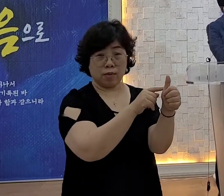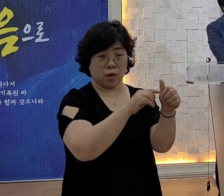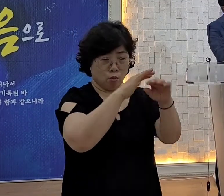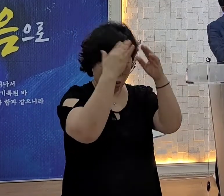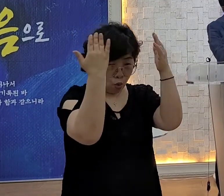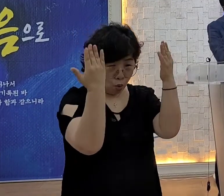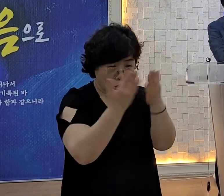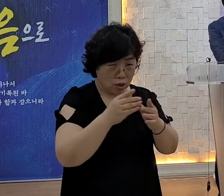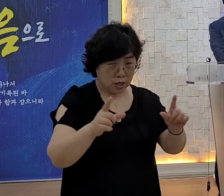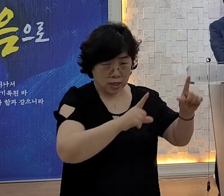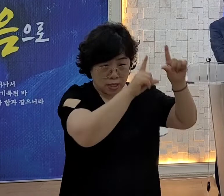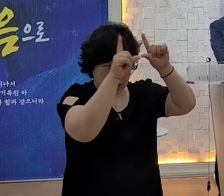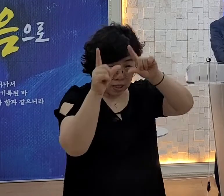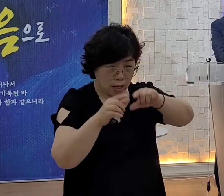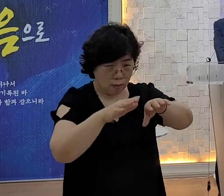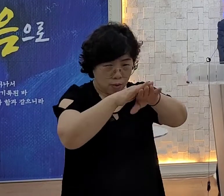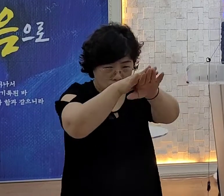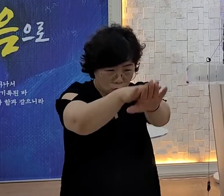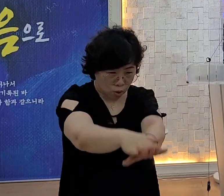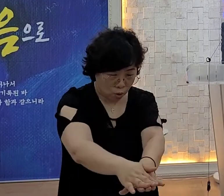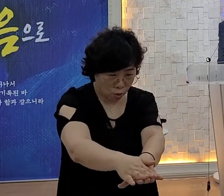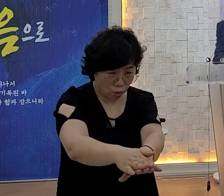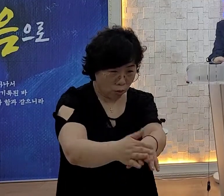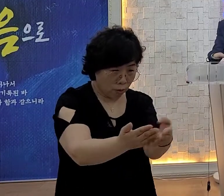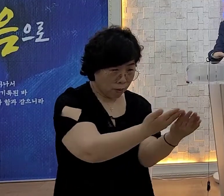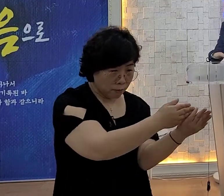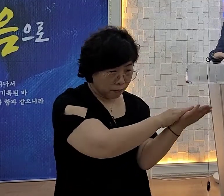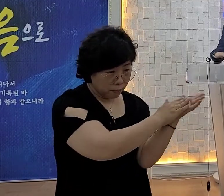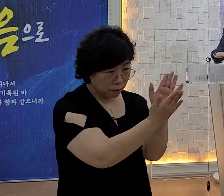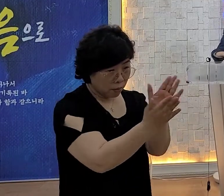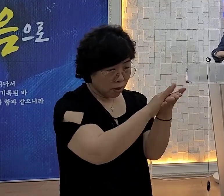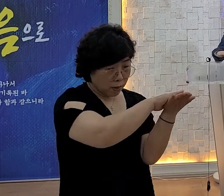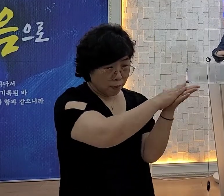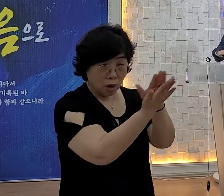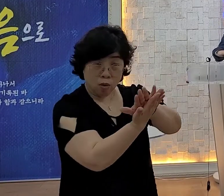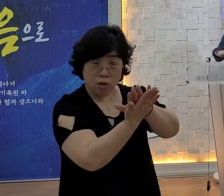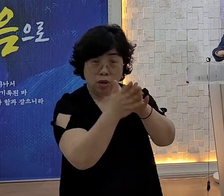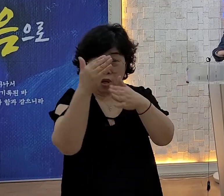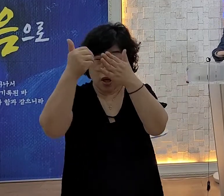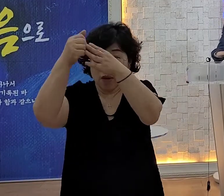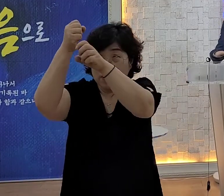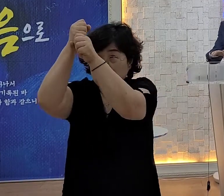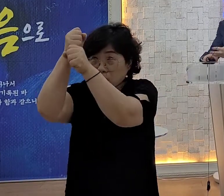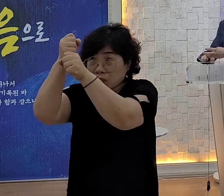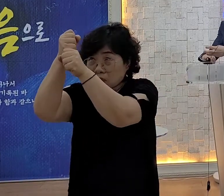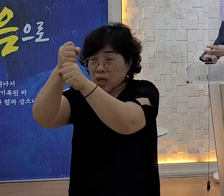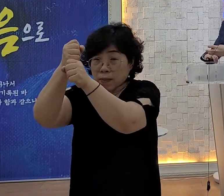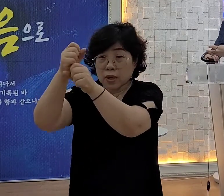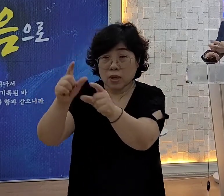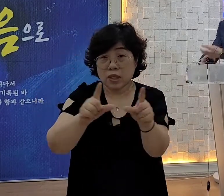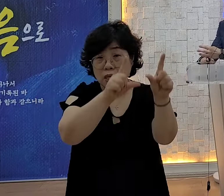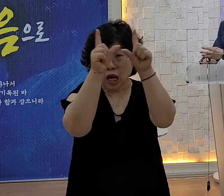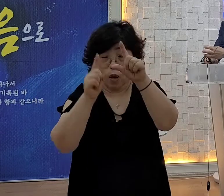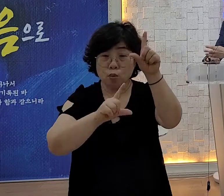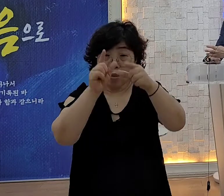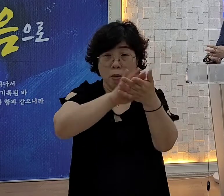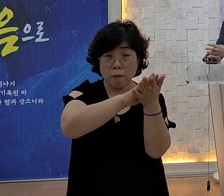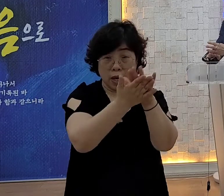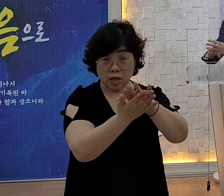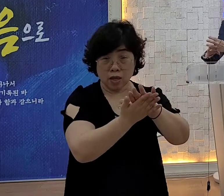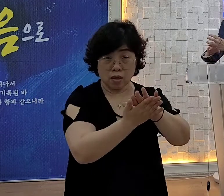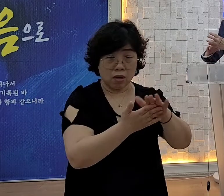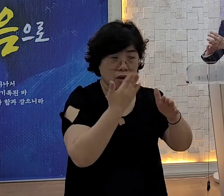삶의 방향을 바꾸어서 하나님을 의지하며 가는 그 황무지와 같은 가나안 땅으로